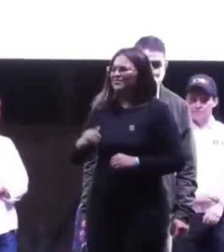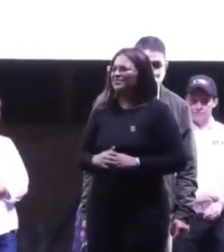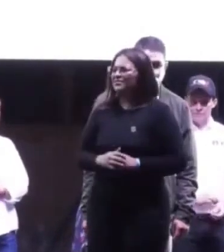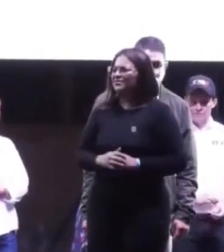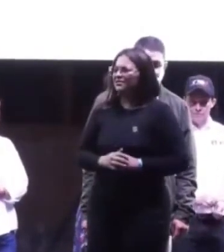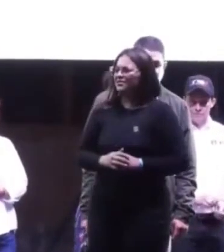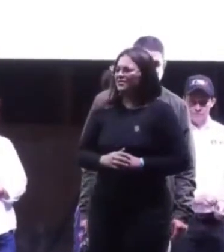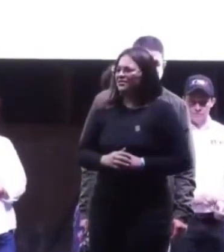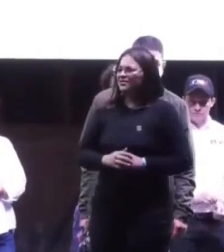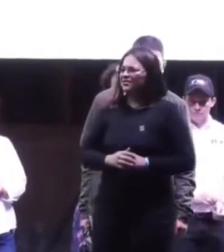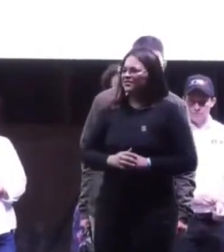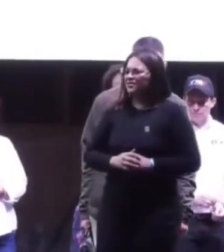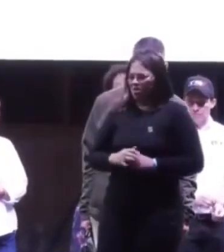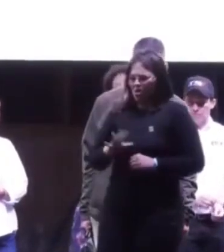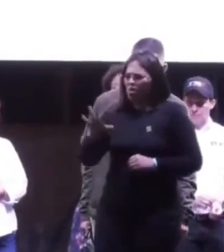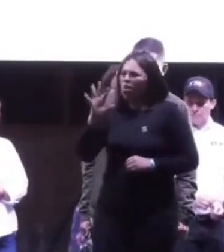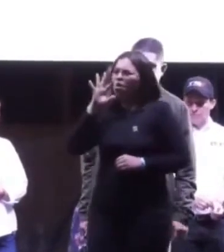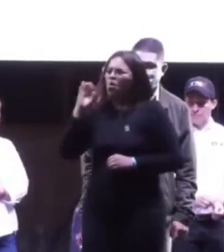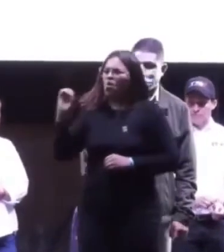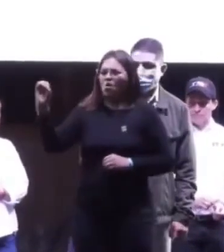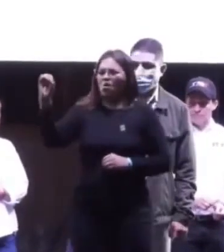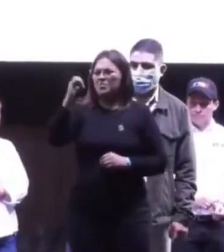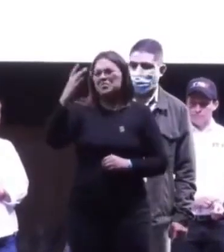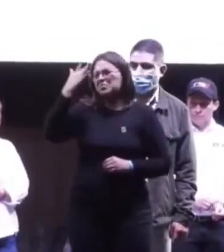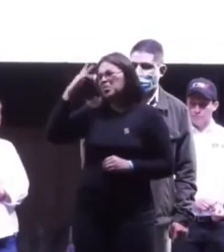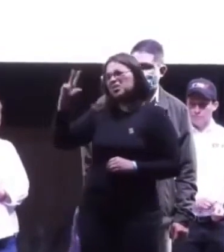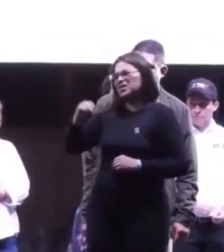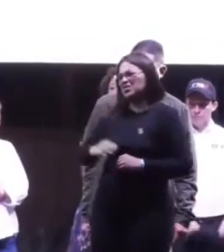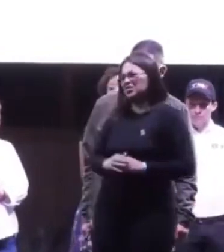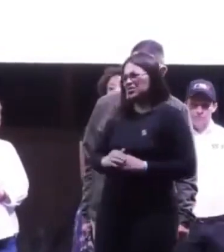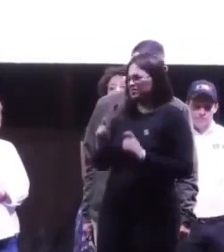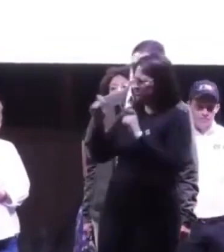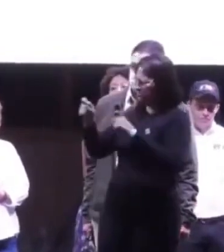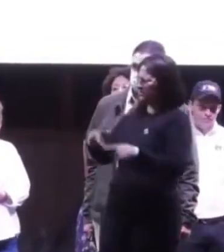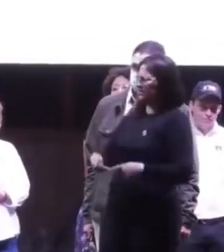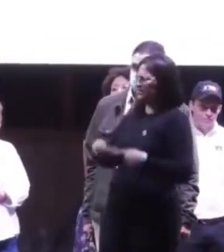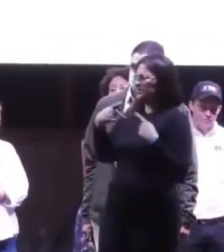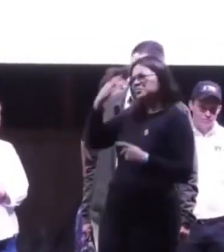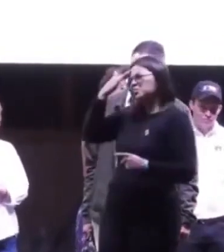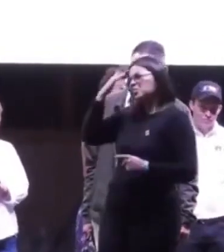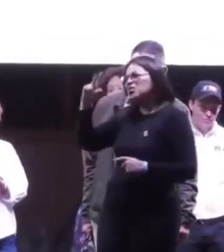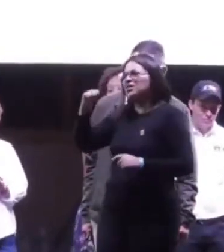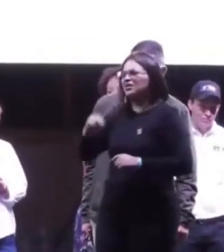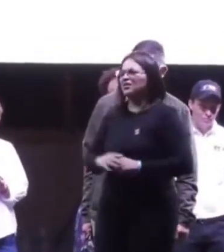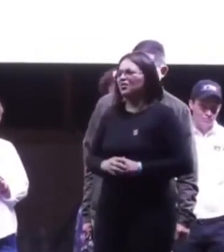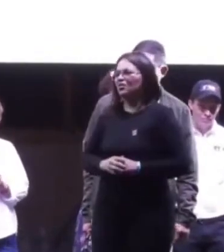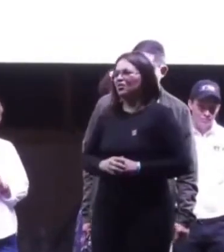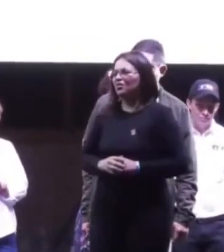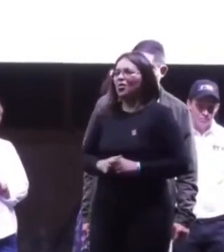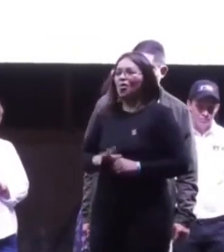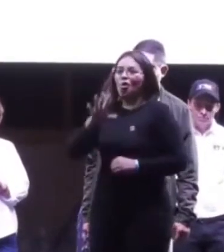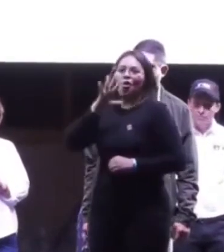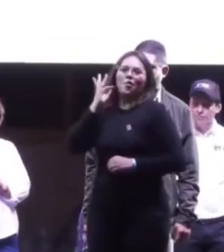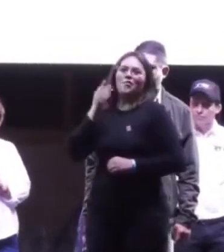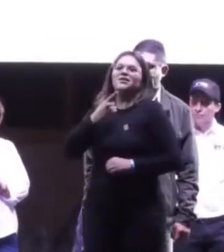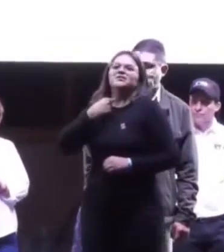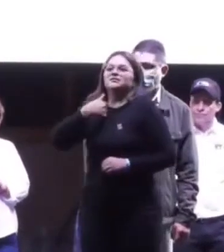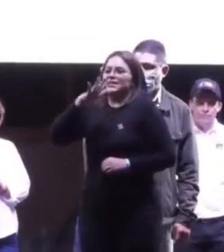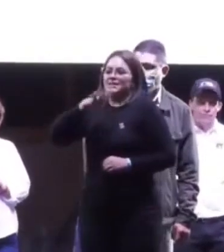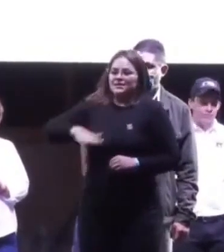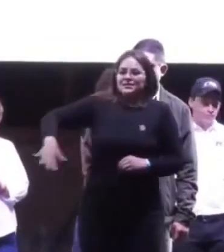¿Por qué no lo somos nosotros? Porque el hombre, amante del control